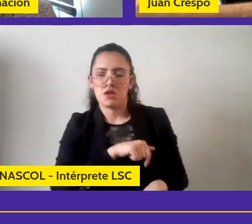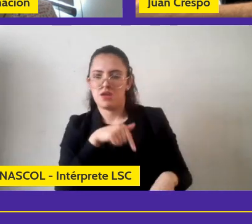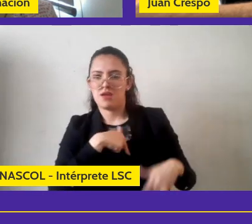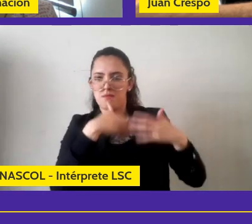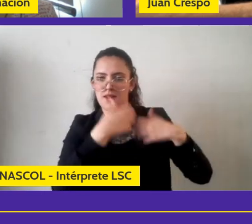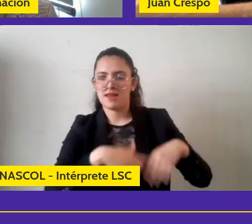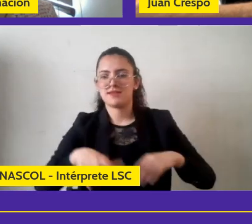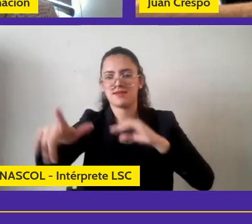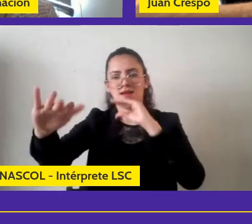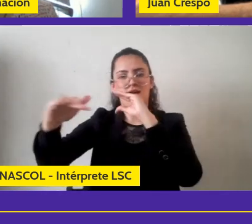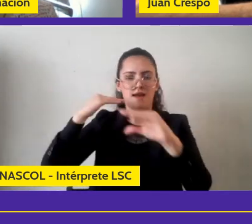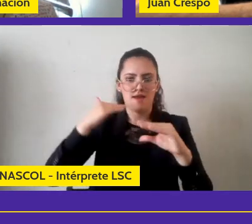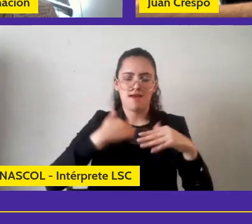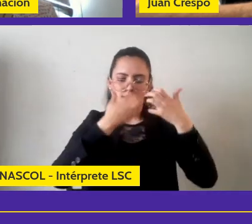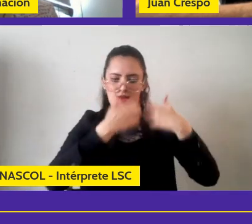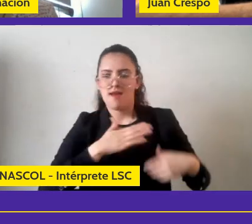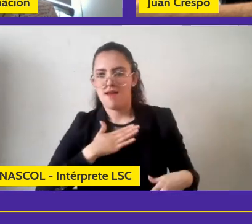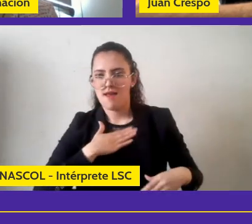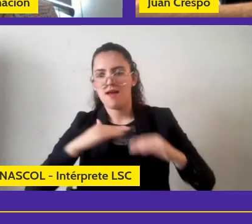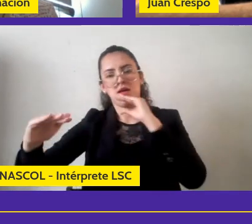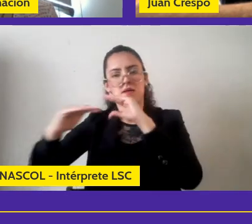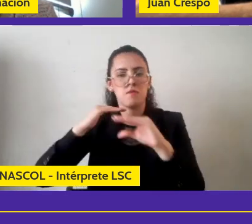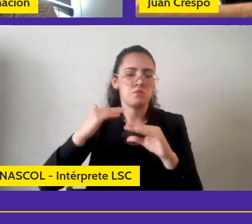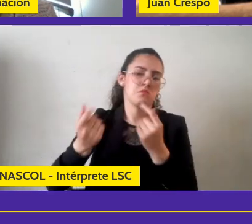puedan hacer las consultas que quieran, no tengo problema.